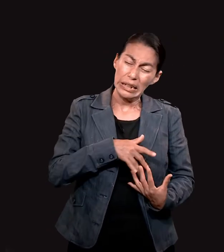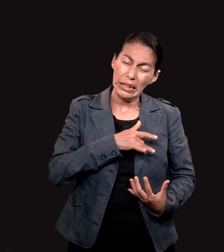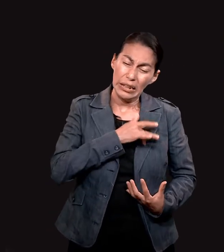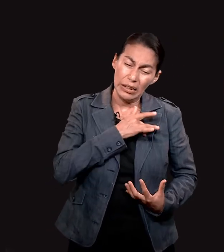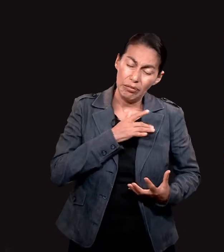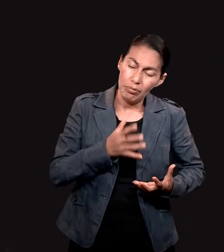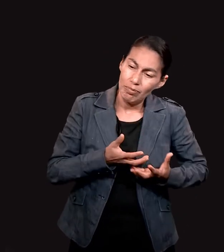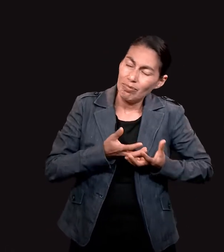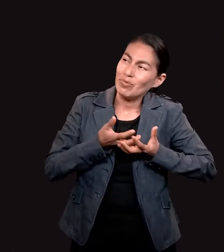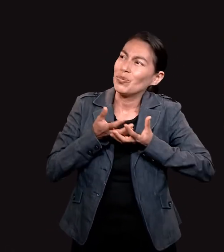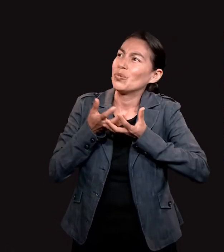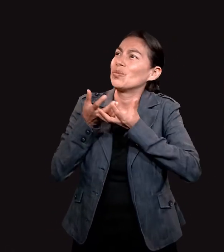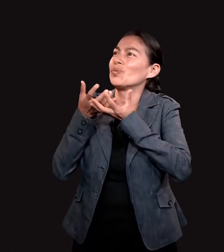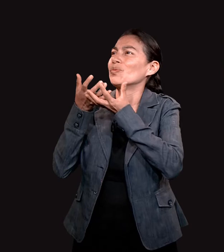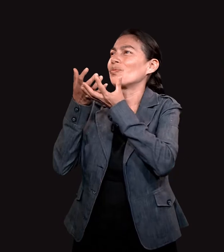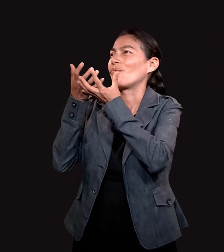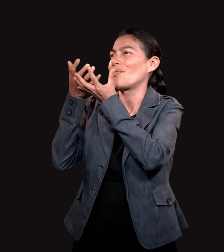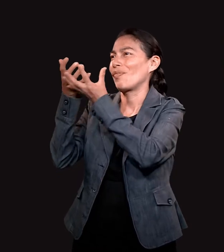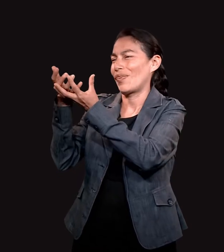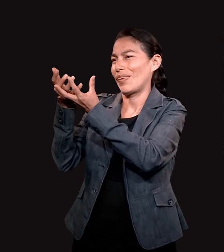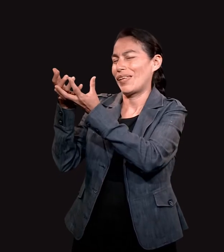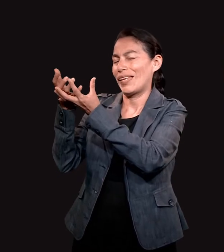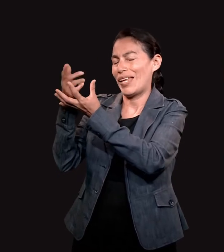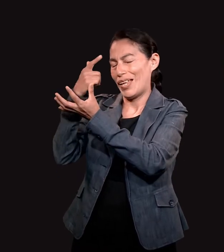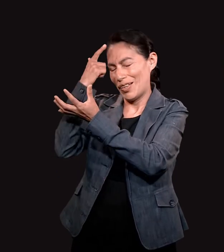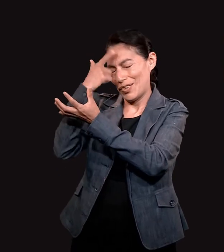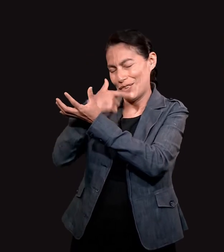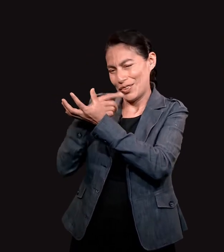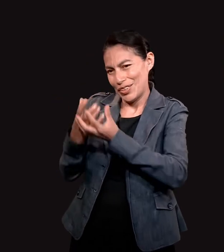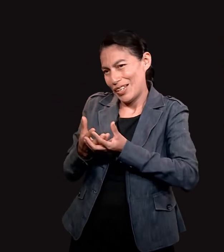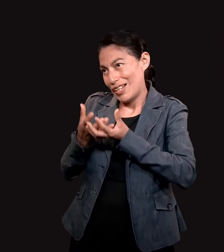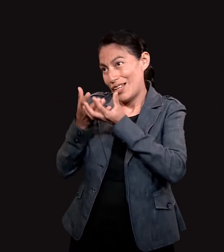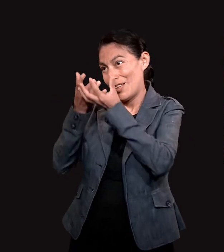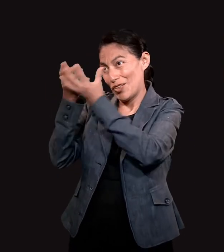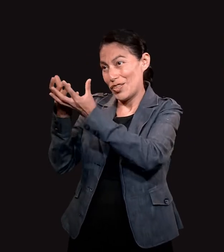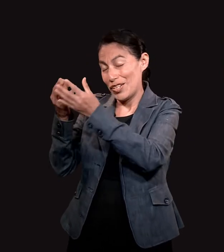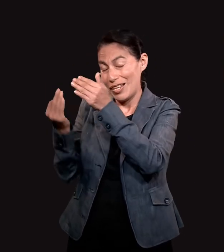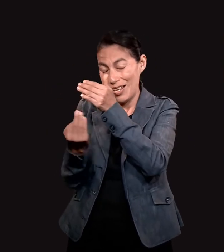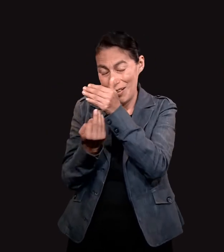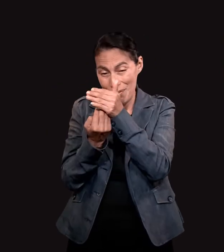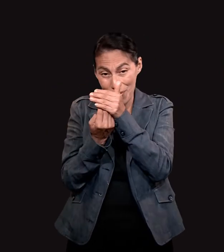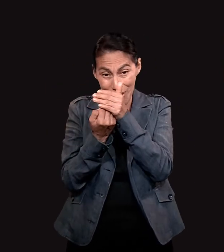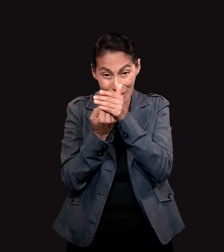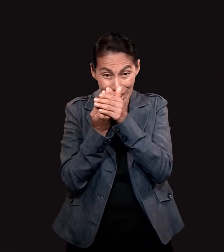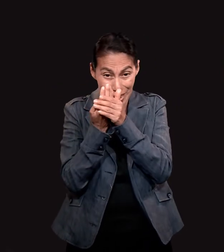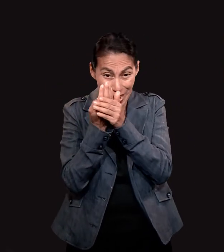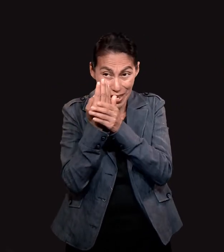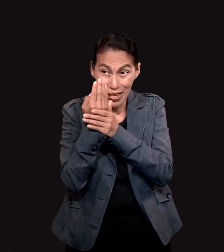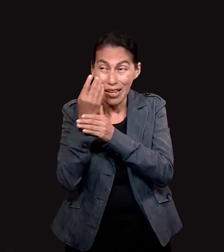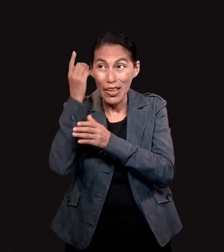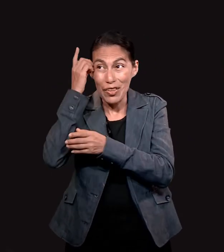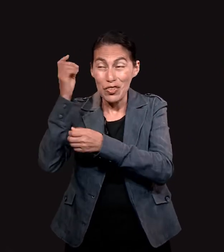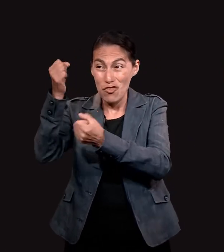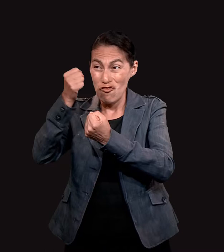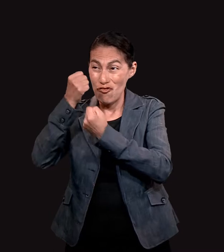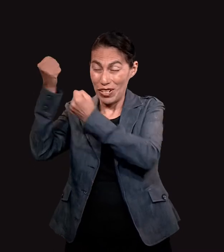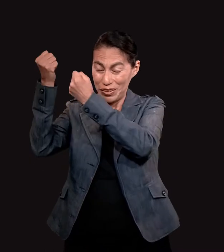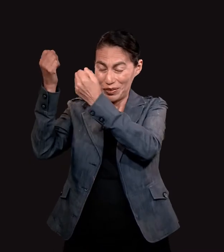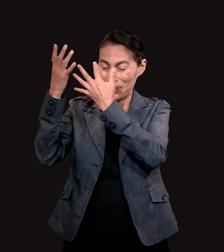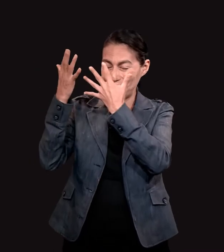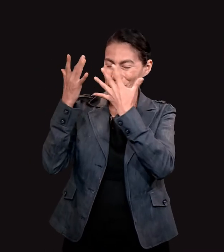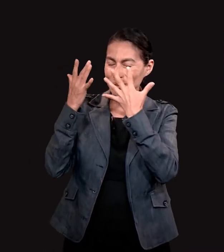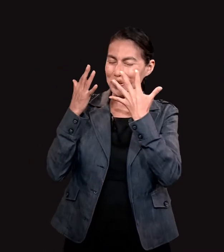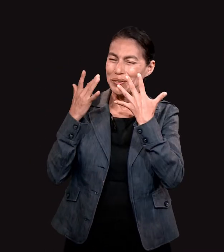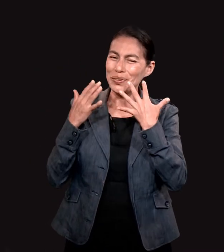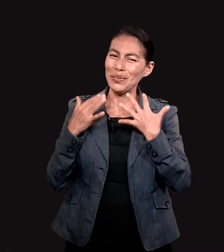dolencias a Dios para amanecer o iniciar un nuevo día con nuevas fuerzas. Así es como hemos denominado nosotros, cómo sentimos